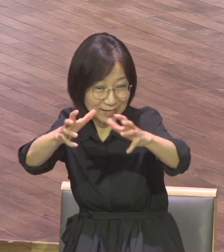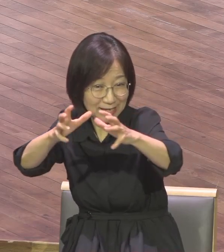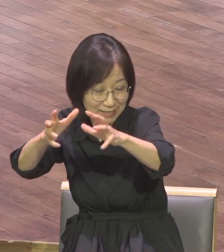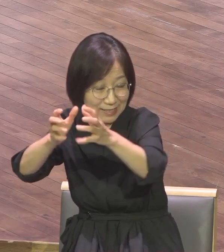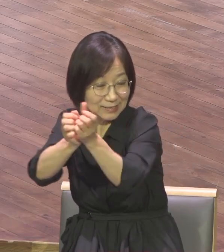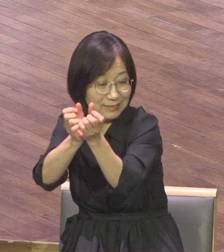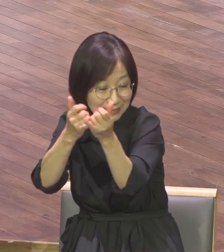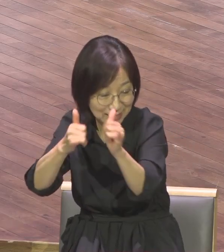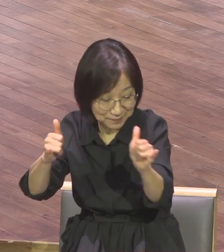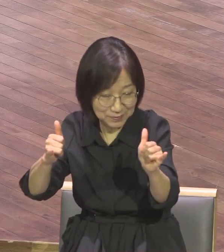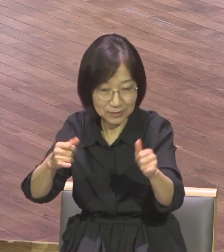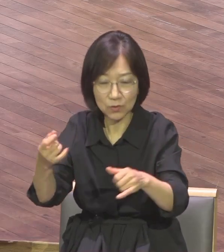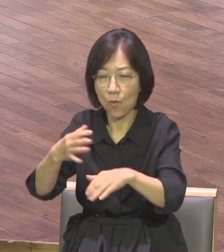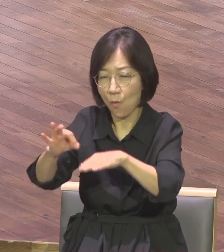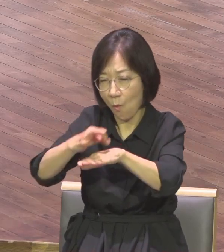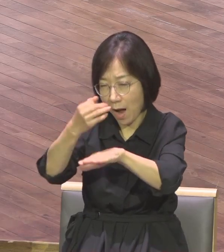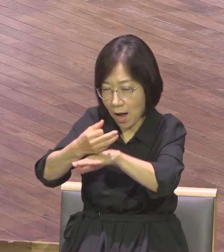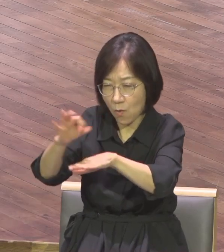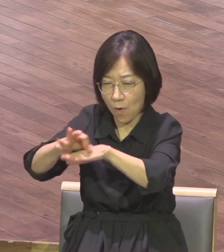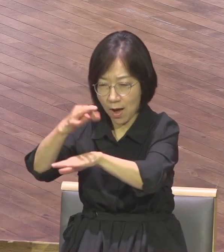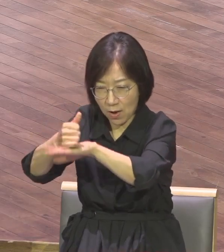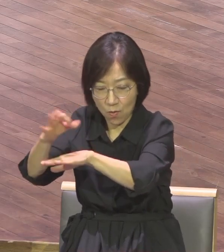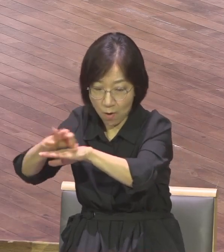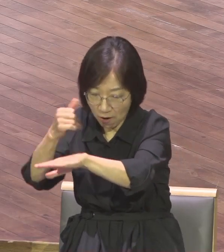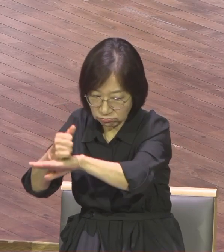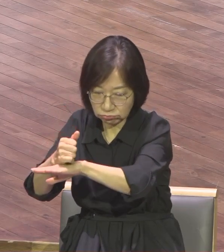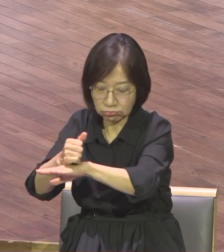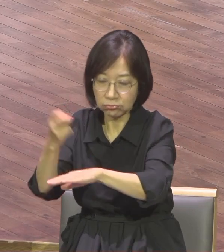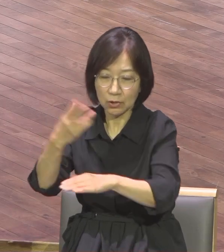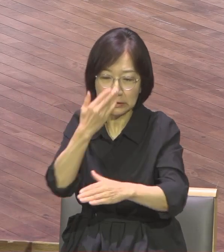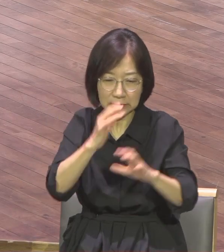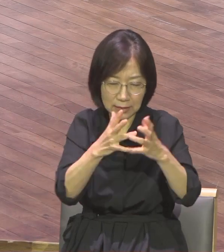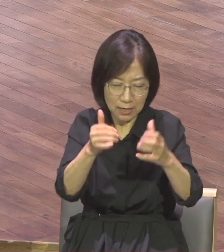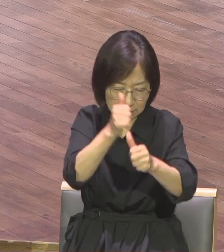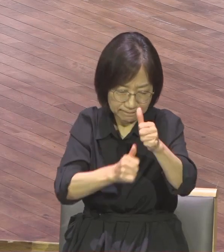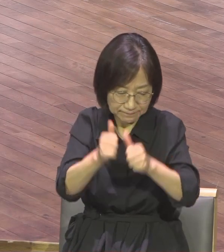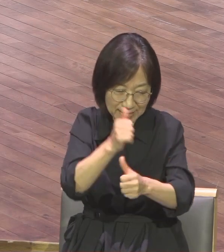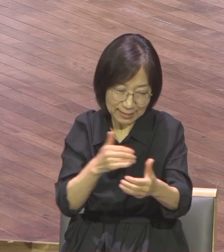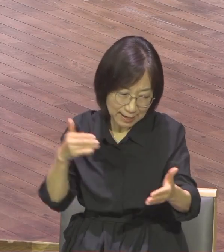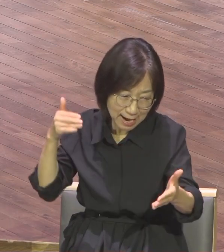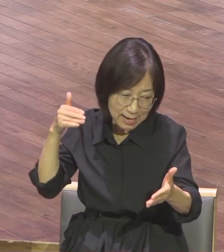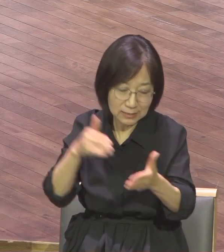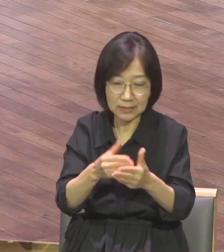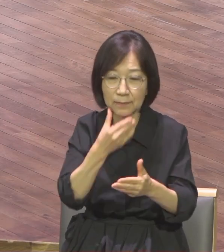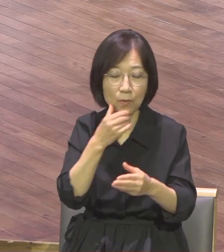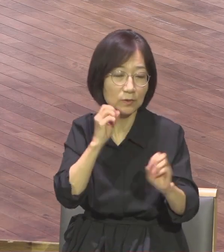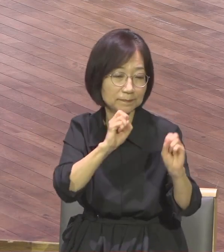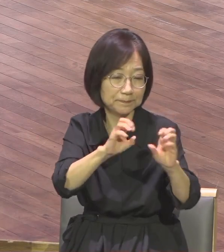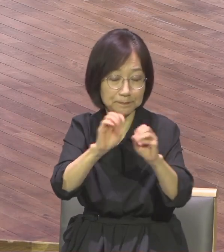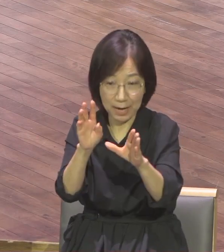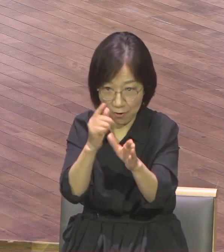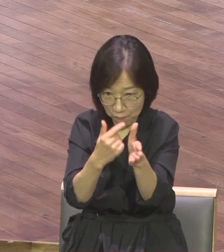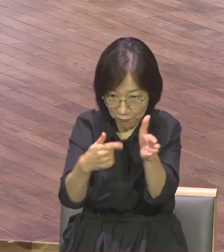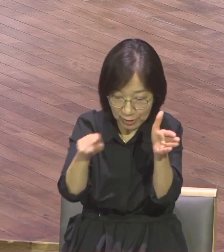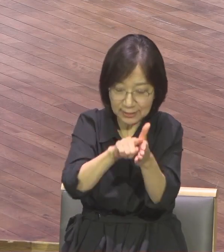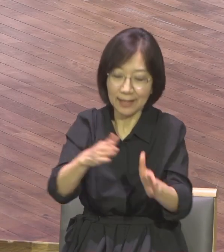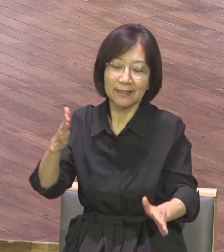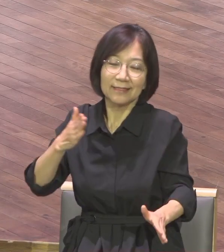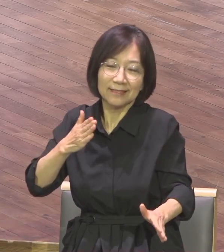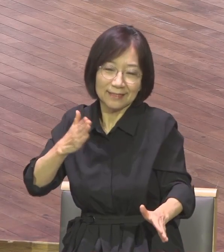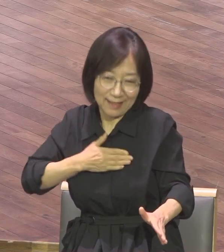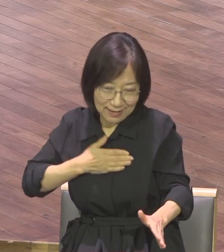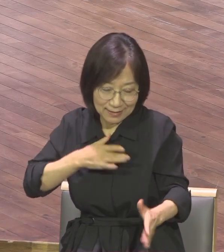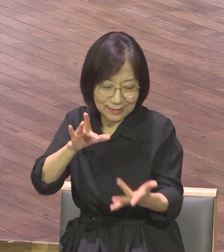이방인과 임금들과 이스라엘 자손에게 전하기 위하여 택한